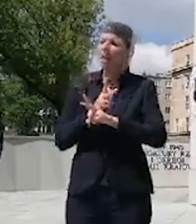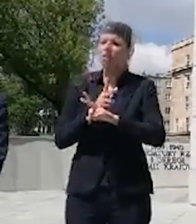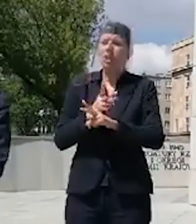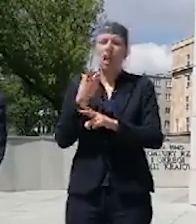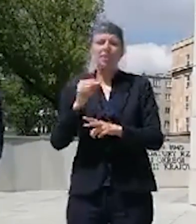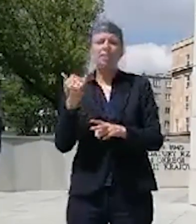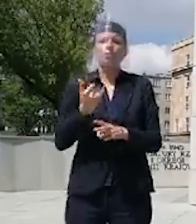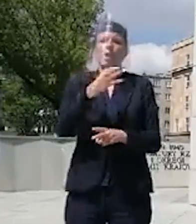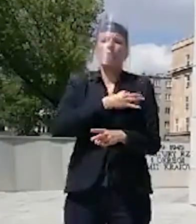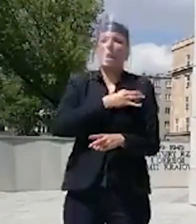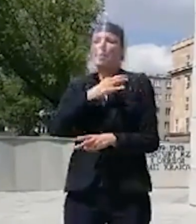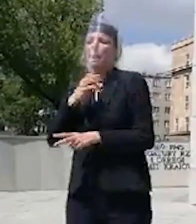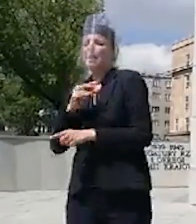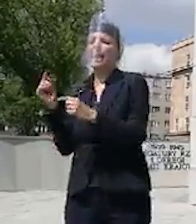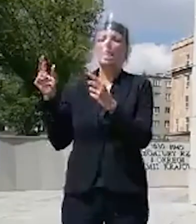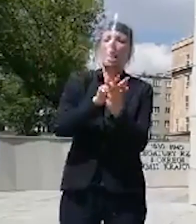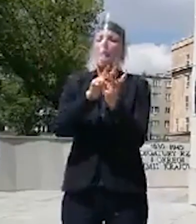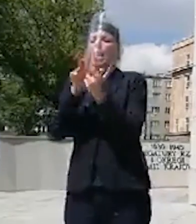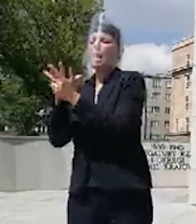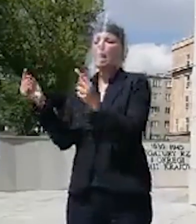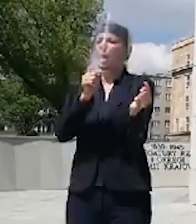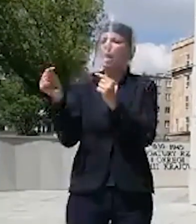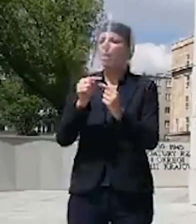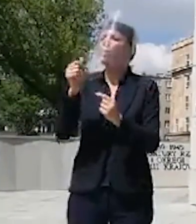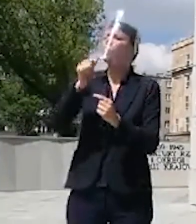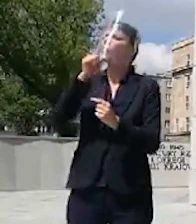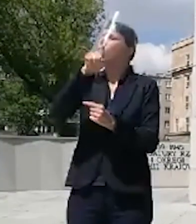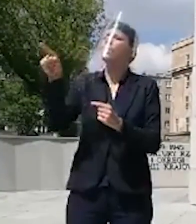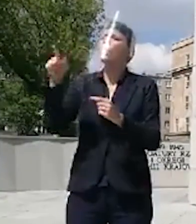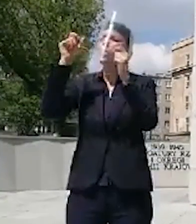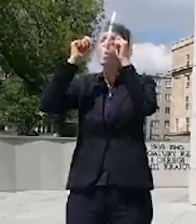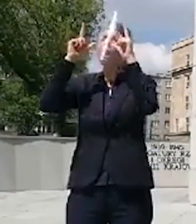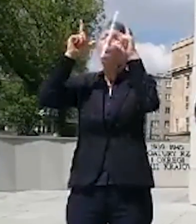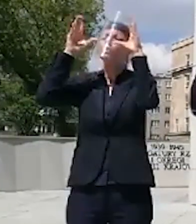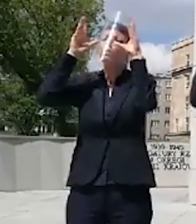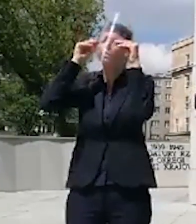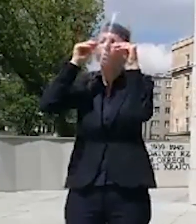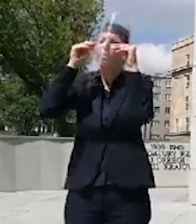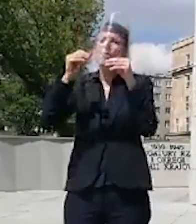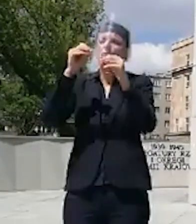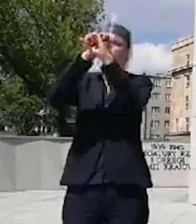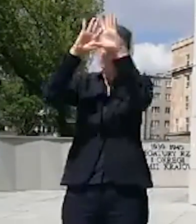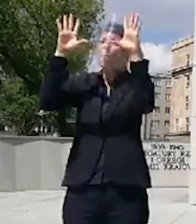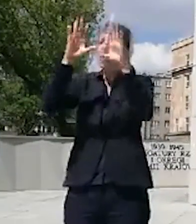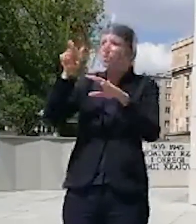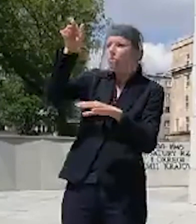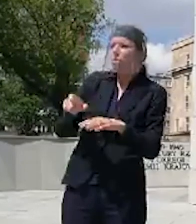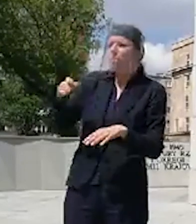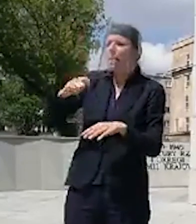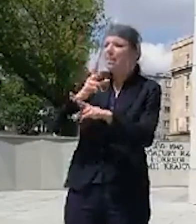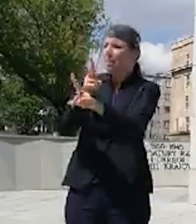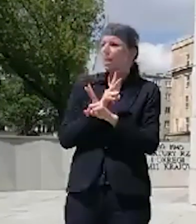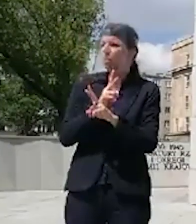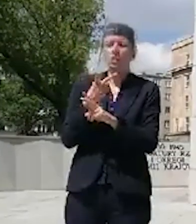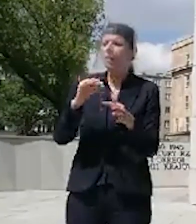wyobrazić, zamknąć oczy i wyobrazić sobie, co by było, gdybyśmy mieli dzisiaj niezależnego prezydenta, niepartyjnego prezydenta, jedynego w tym układzie, który by myślał